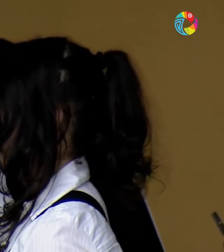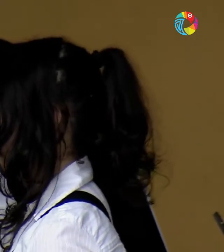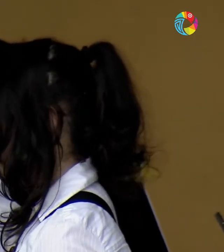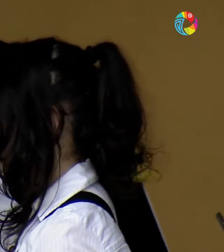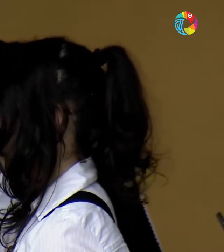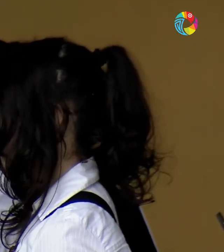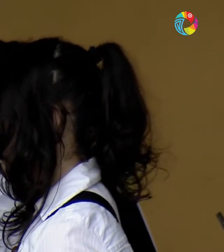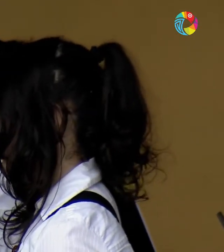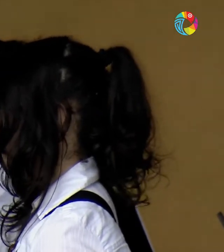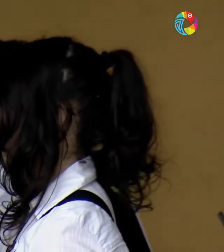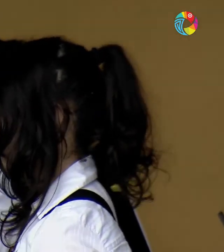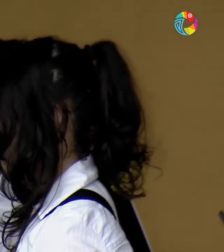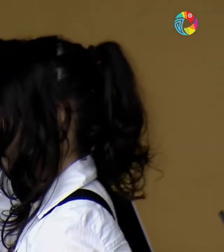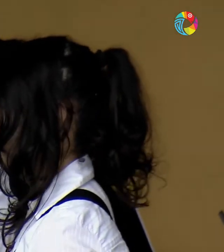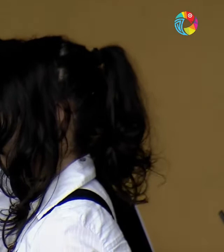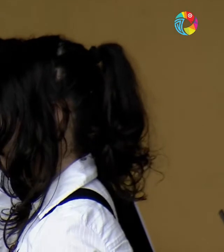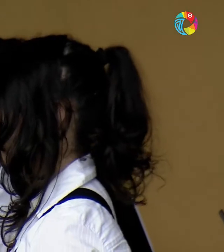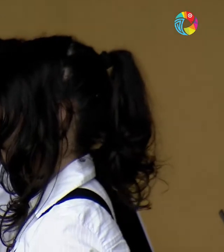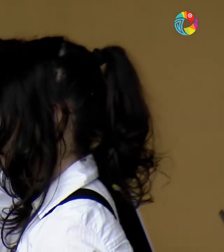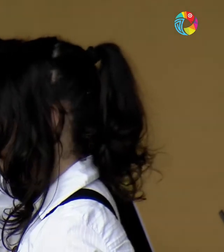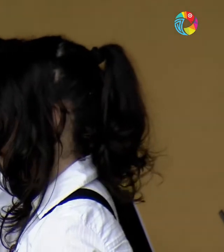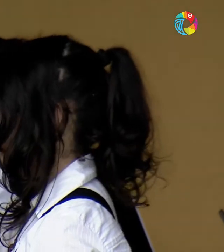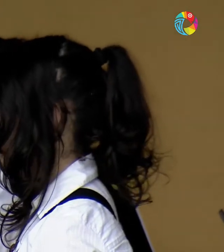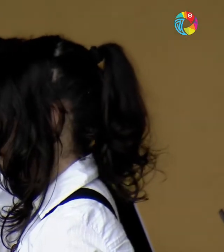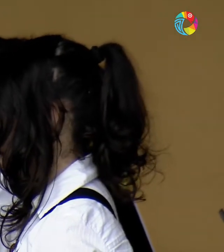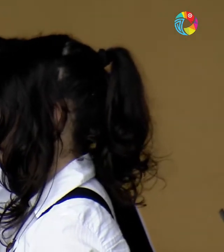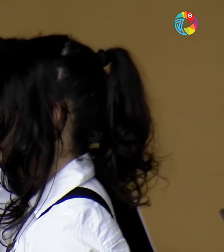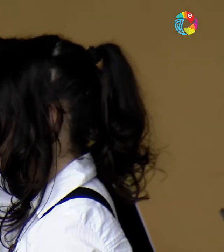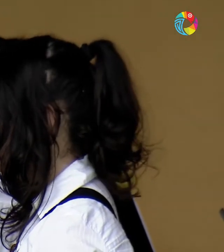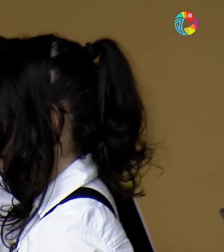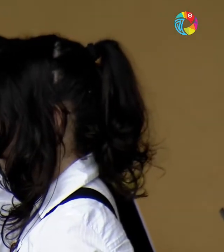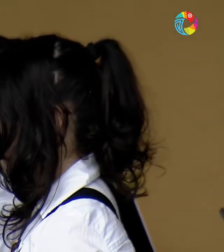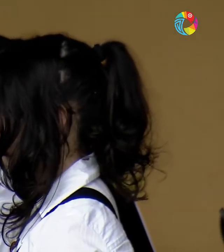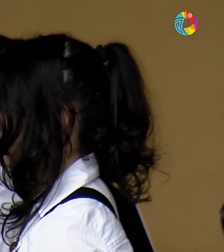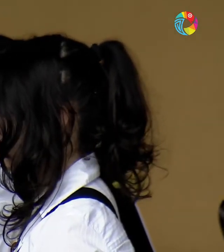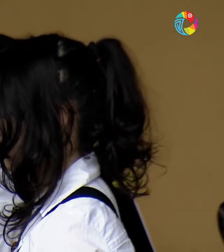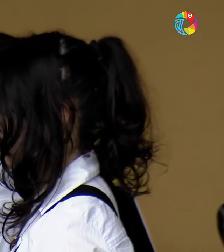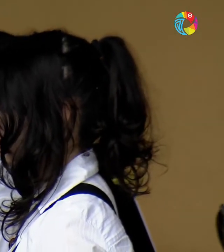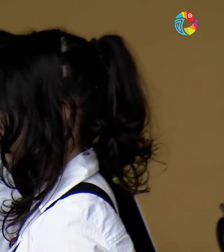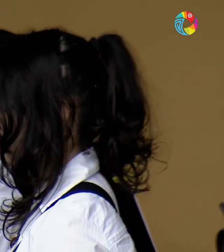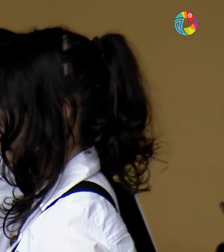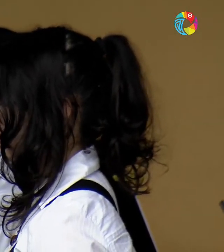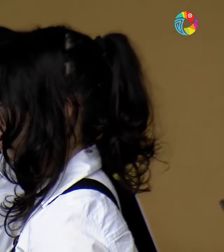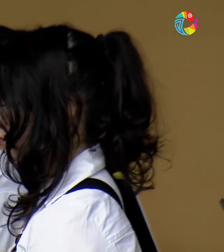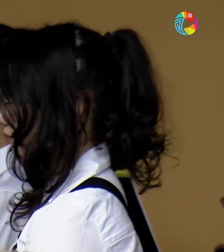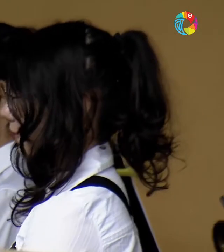Thank you.